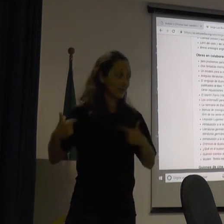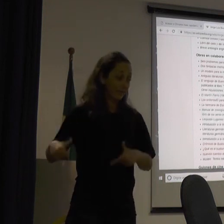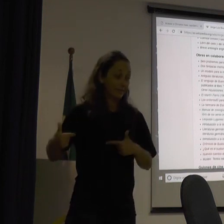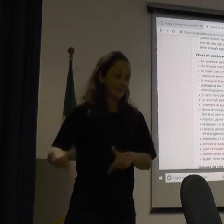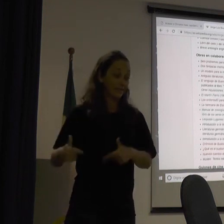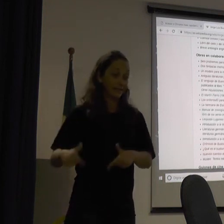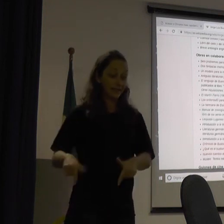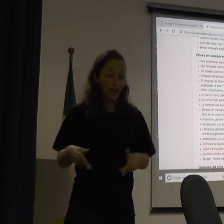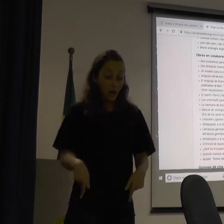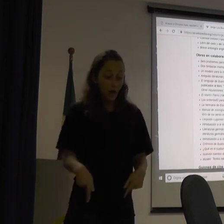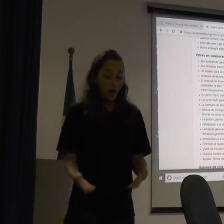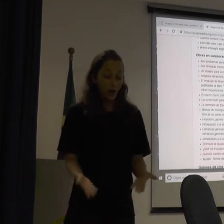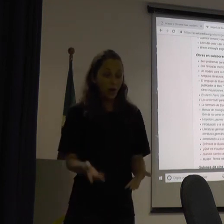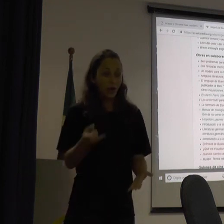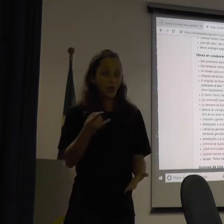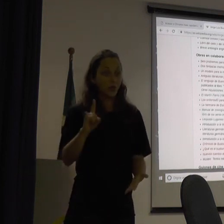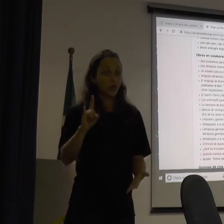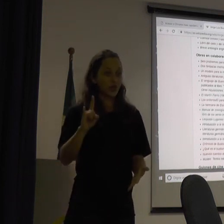então.